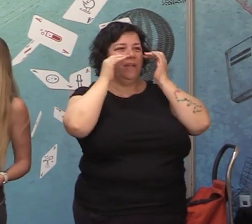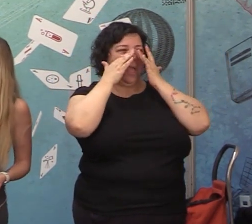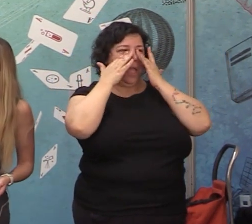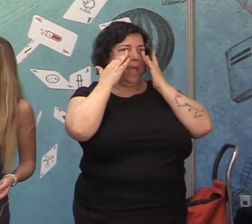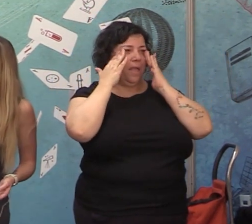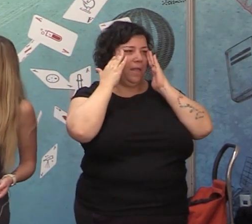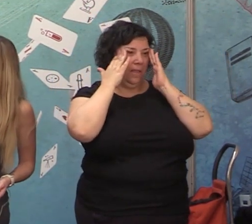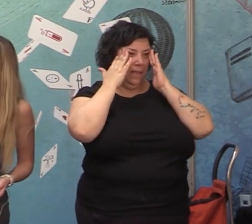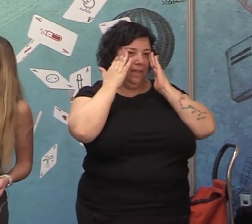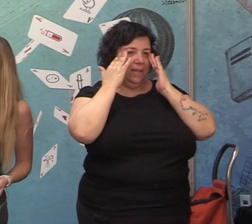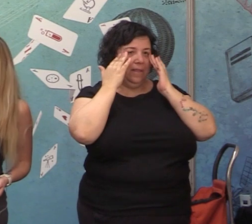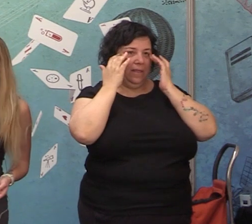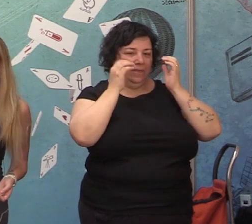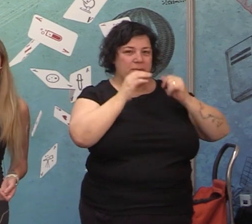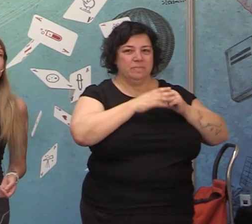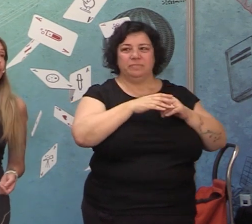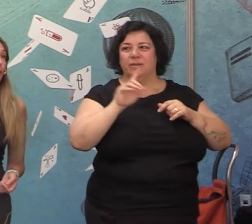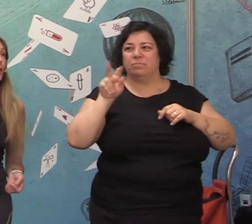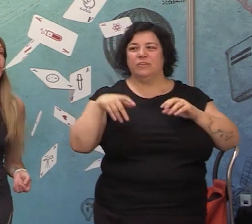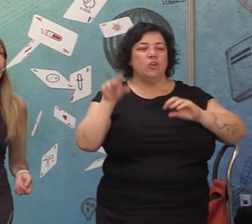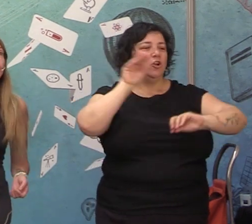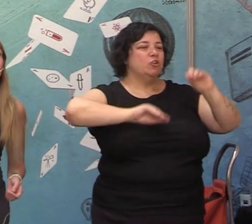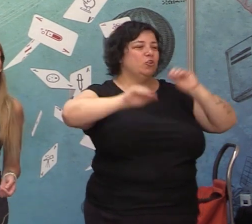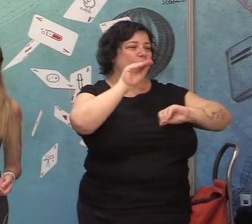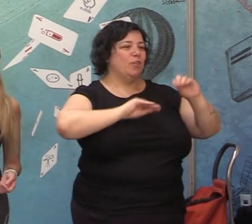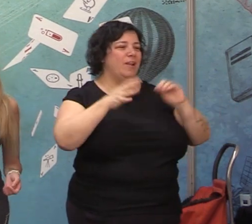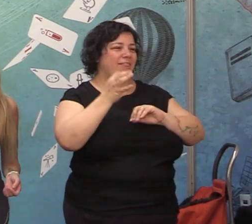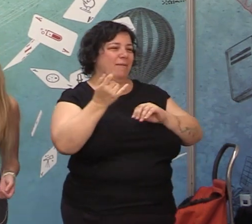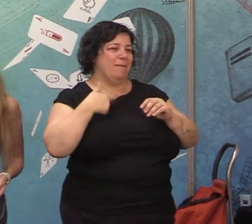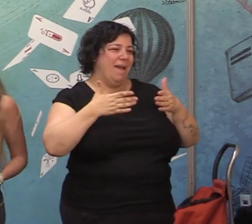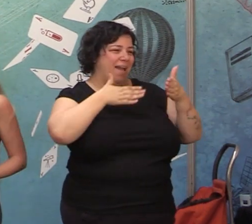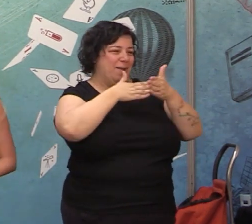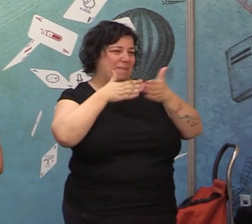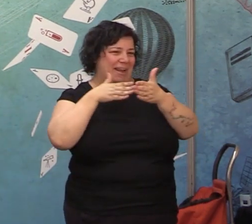Y estas son las soluciones que tendríamos que poner a estas barreras, ¿no?